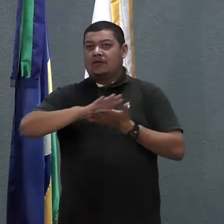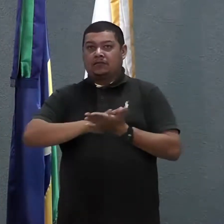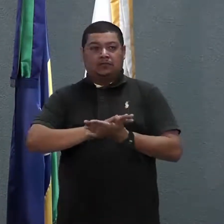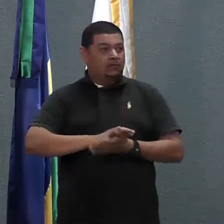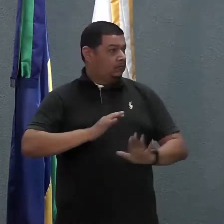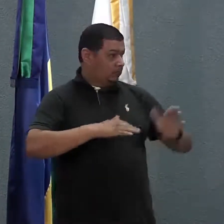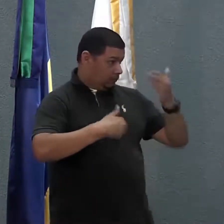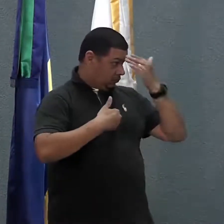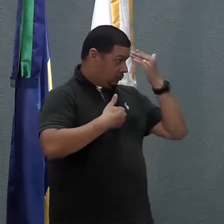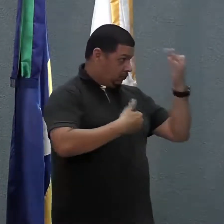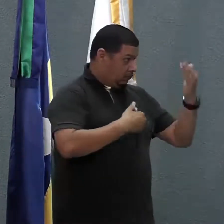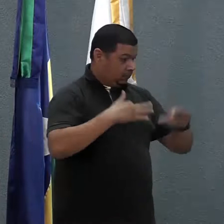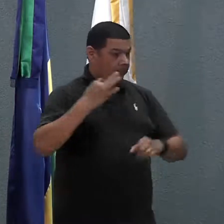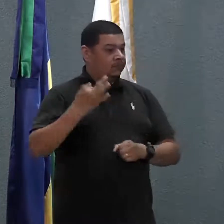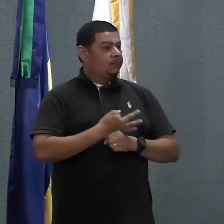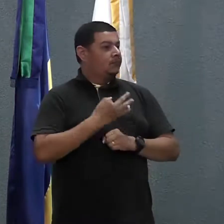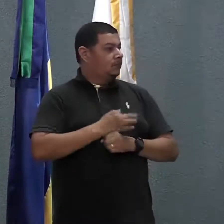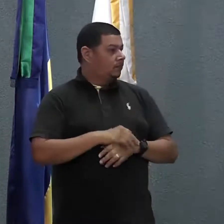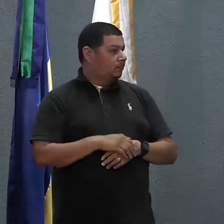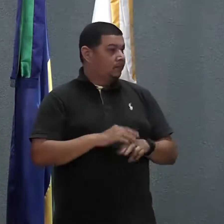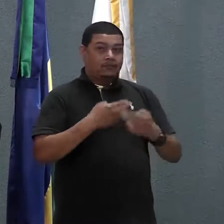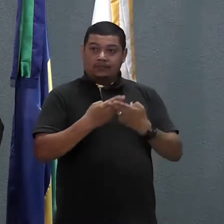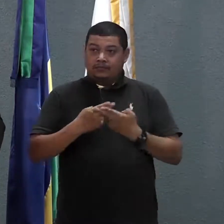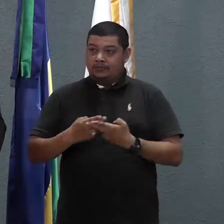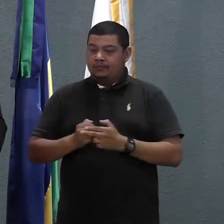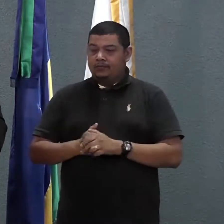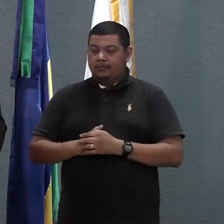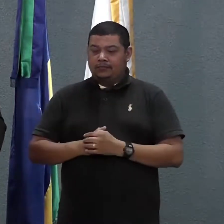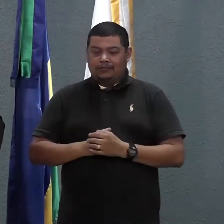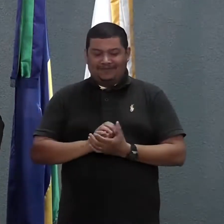Presidente, obrigado pela tolerância. Um bom final de...